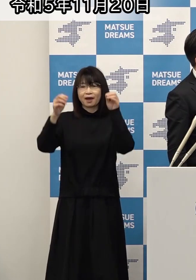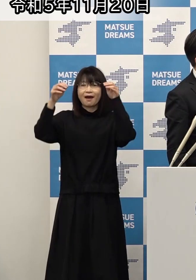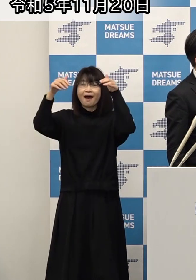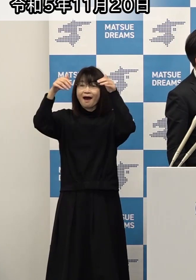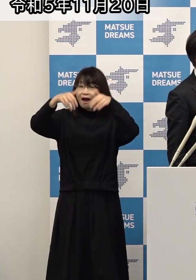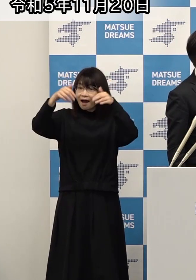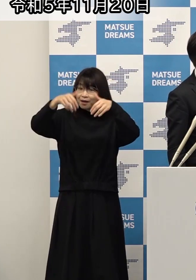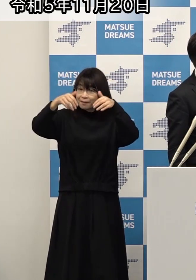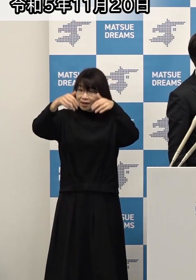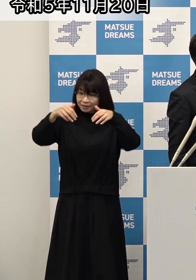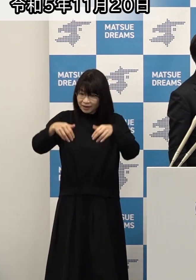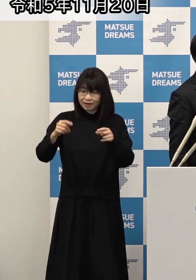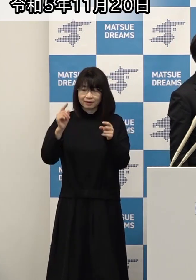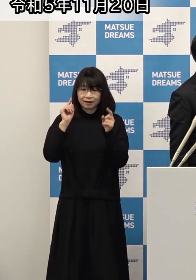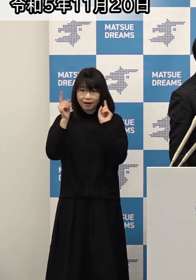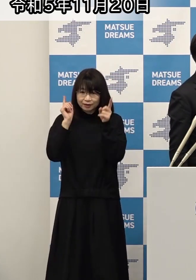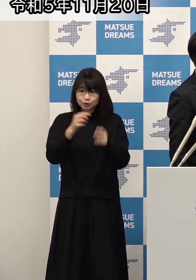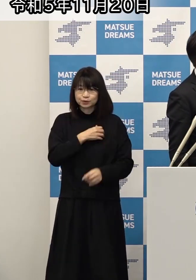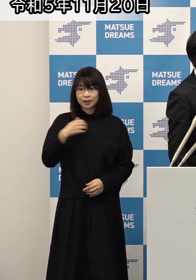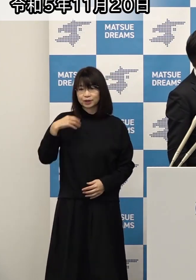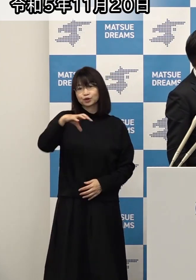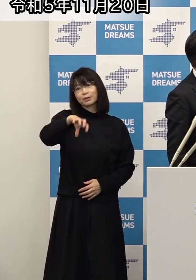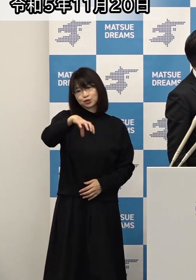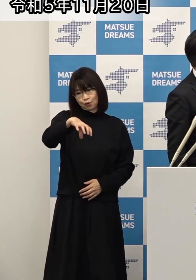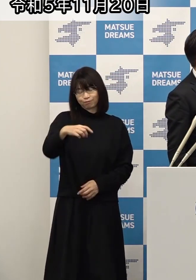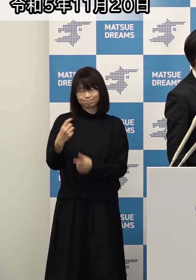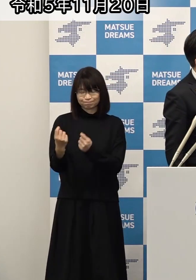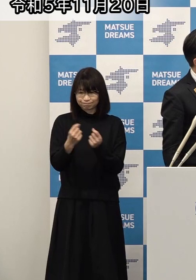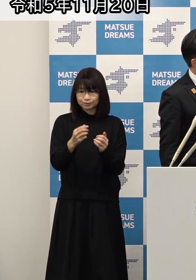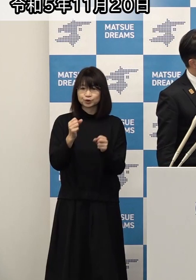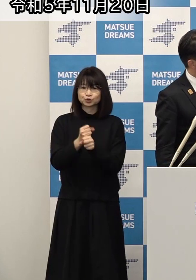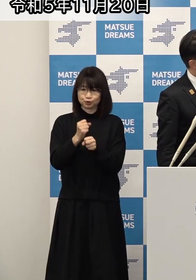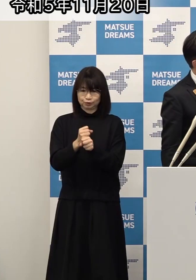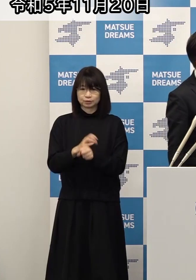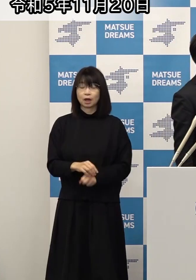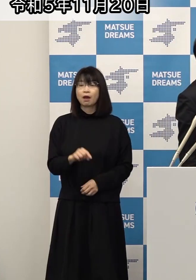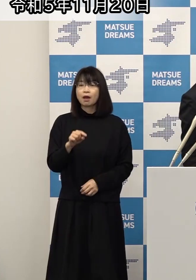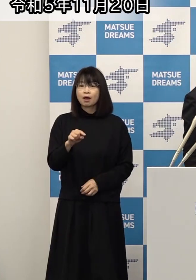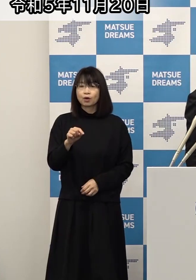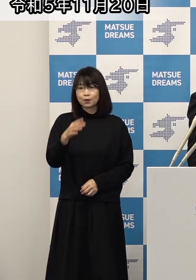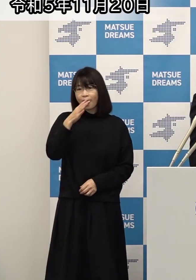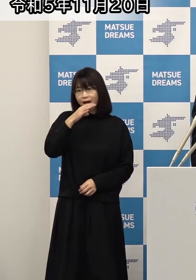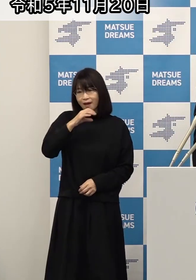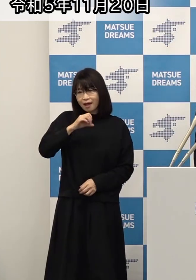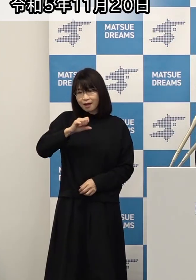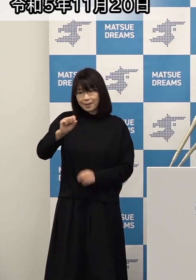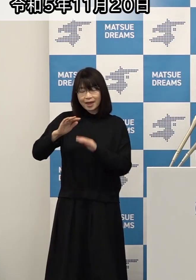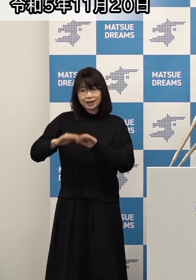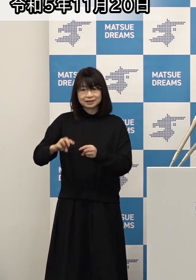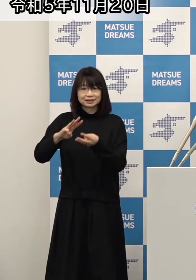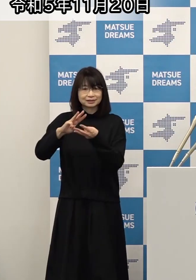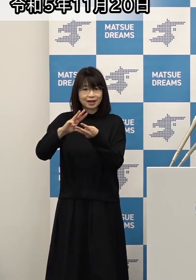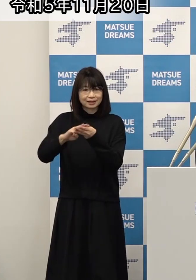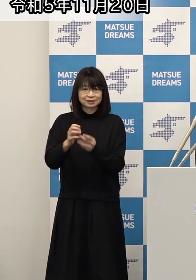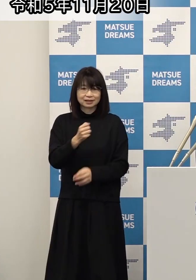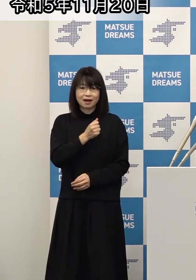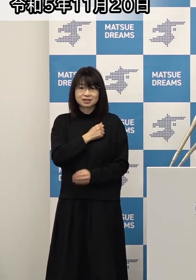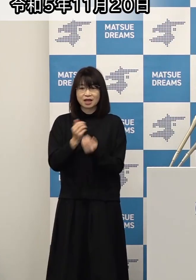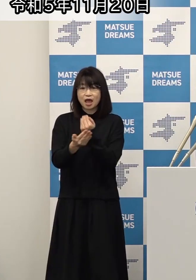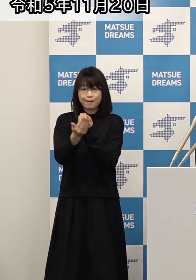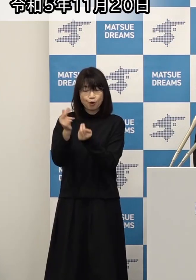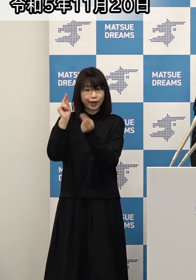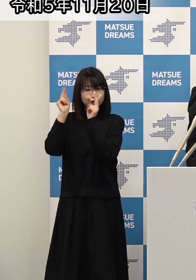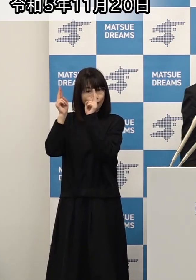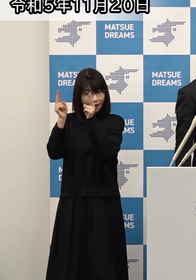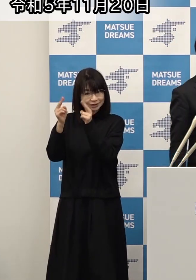遊べる空間の充実ということで、明治安田生命保険から寄付金をいただきました。これを財源といたし